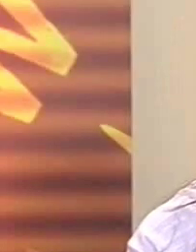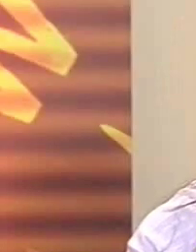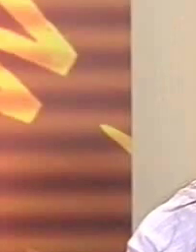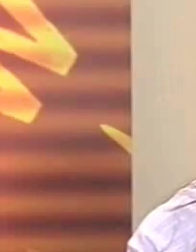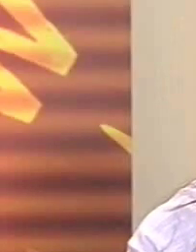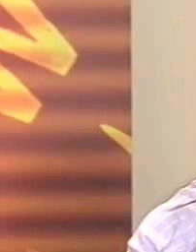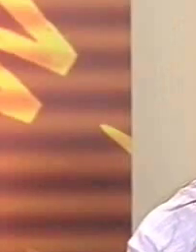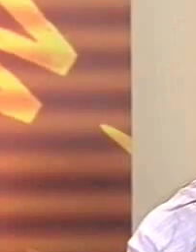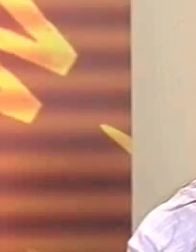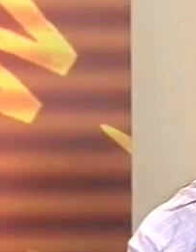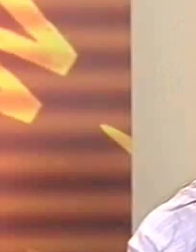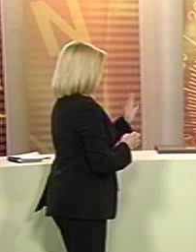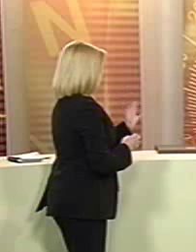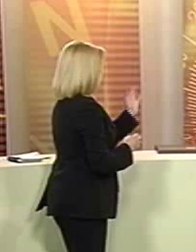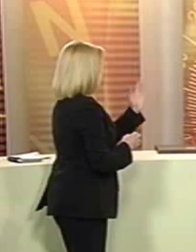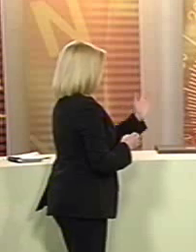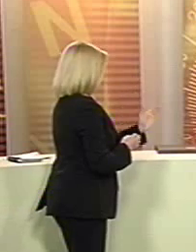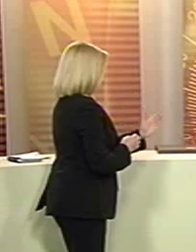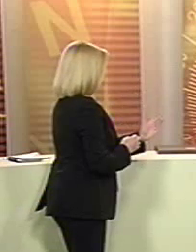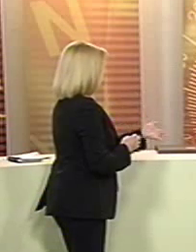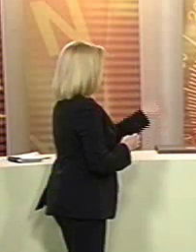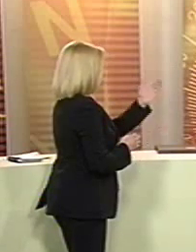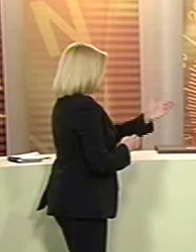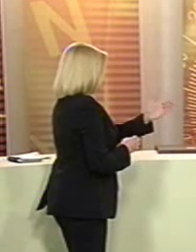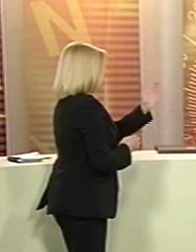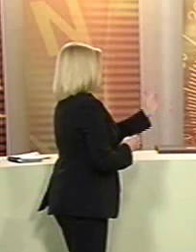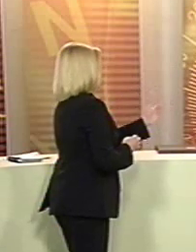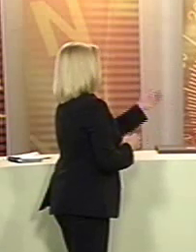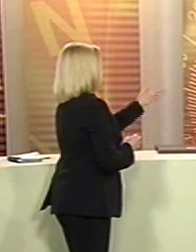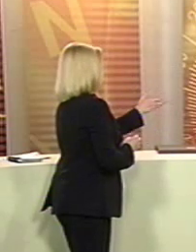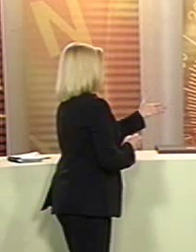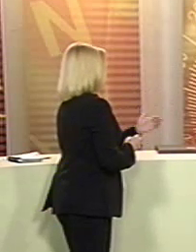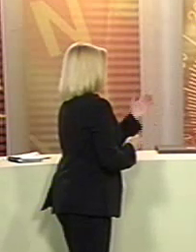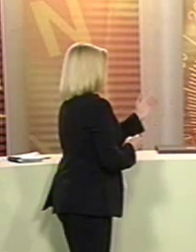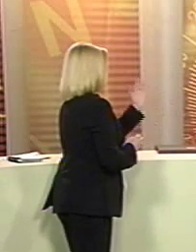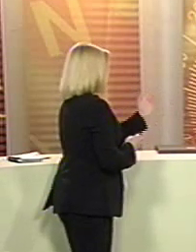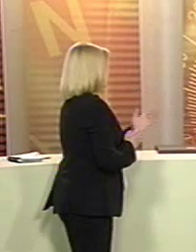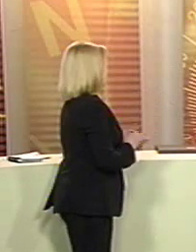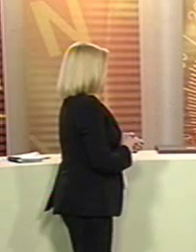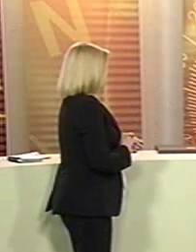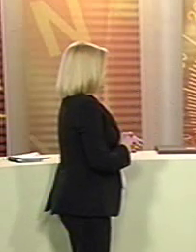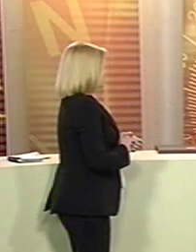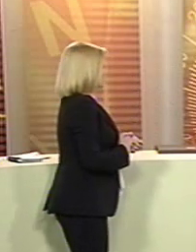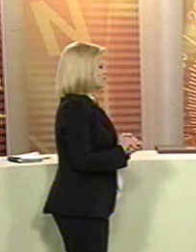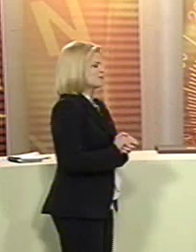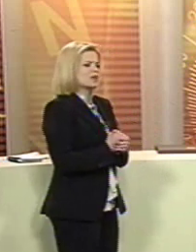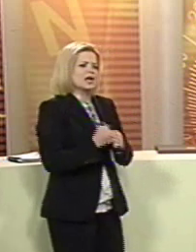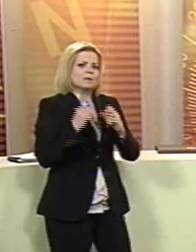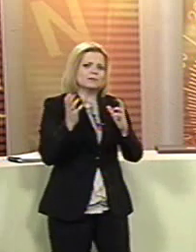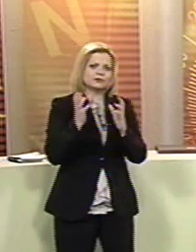o cigano, essas pessoas deverão ter domicílio? Sim, mas qual será? Onde elas forem encontradas, artigo 73 do Código Civil. Muito